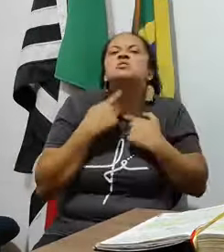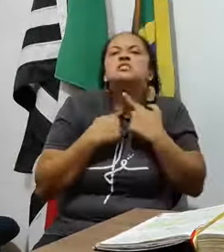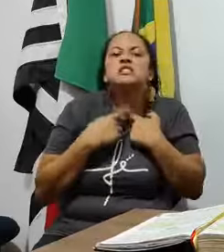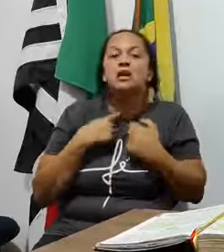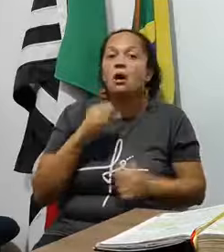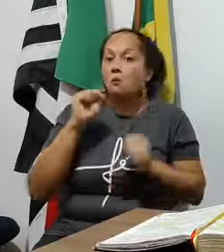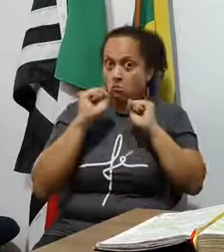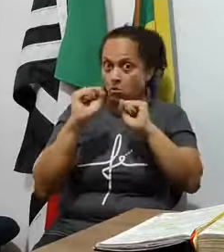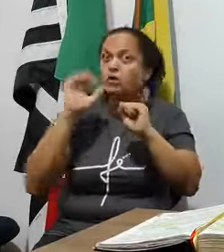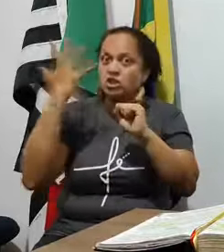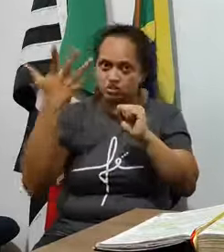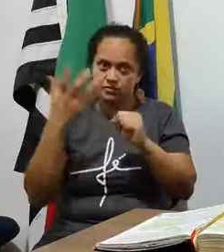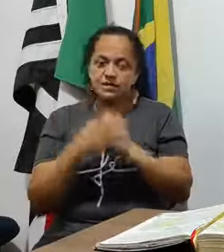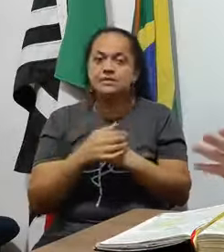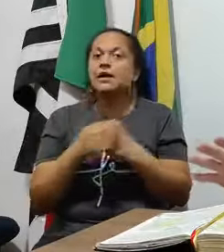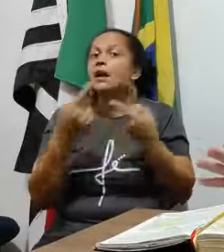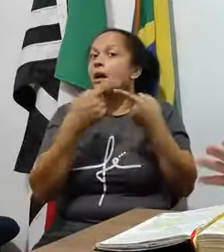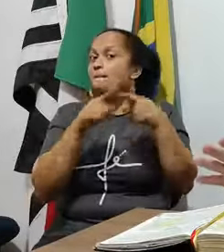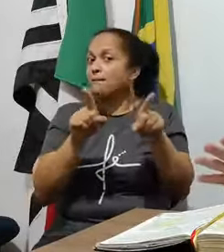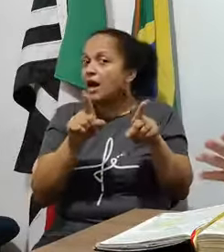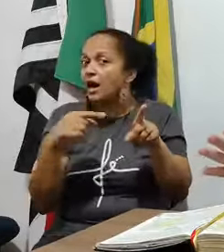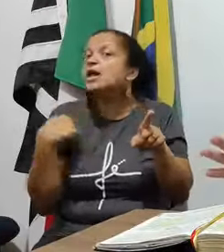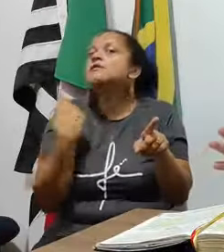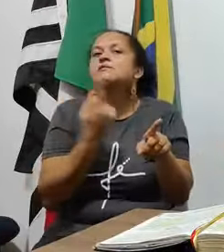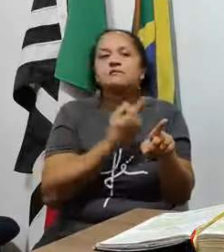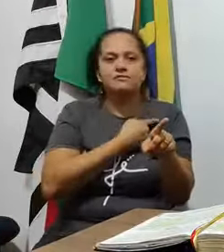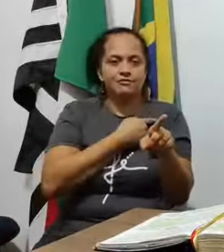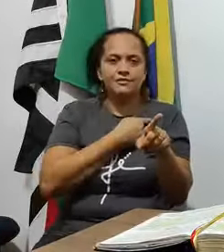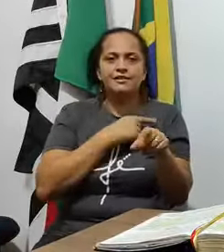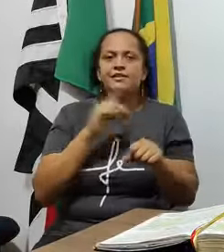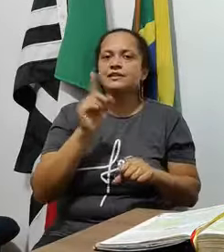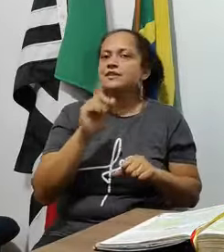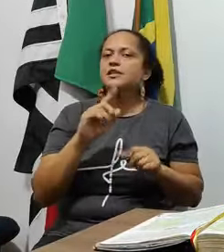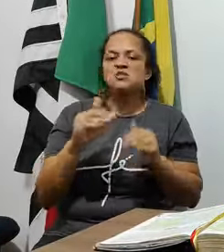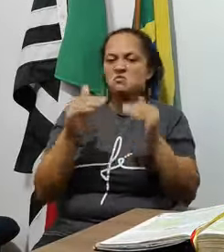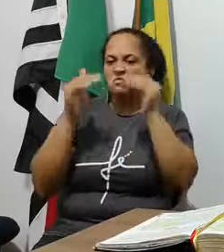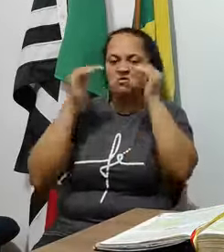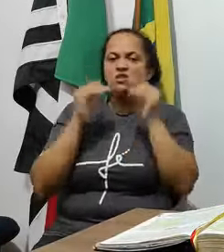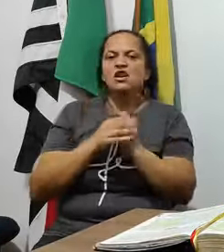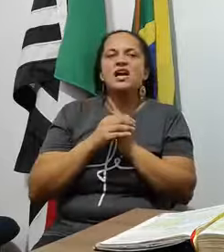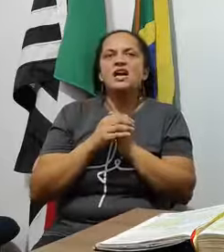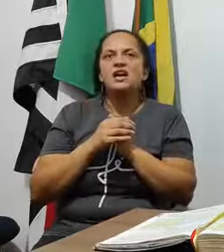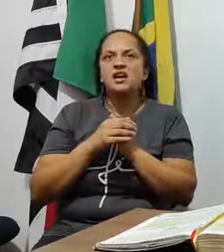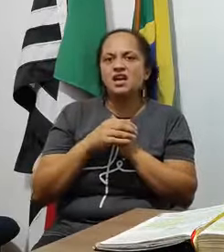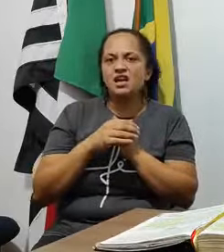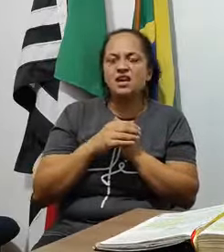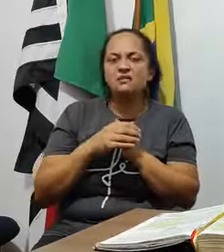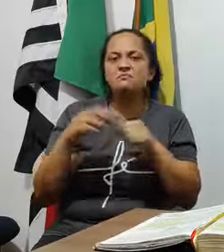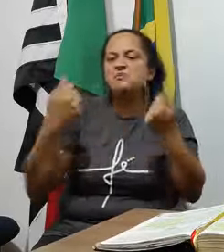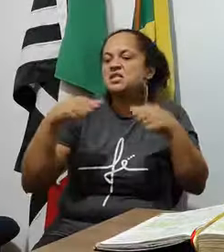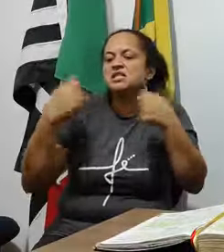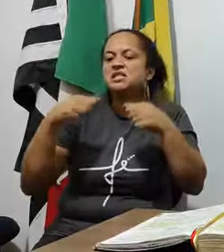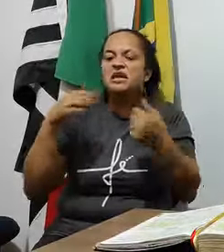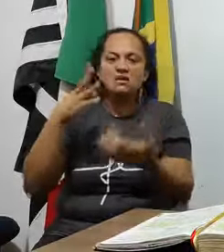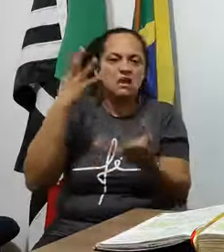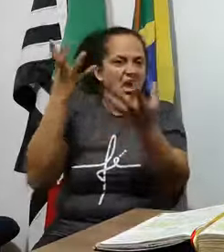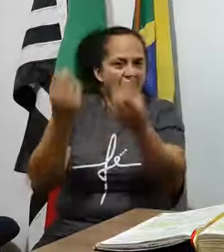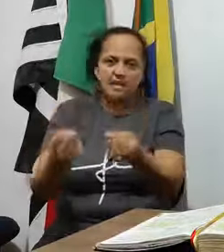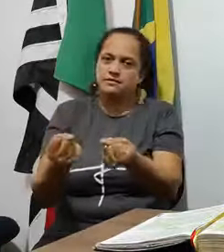lançar sugestões, mas nós não somos obrigados, né, a aceitar a sugestão do diabo. Ele